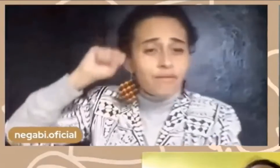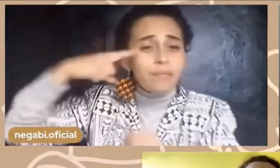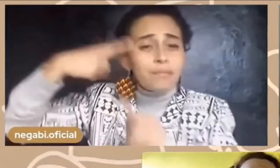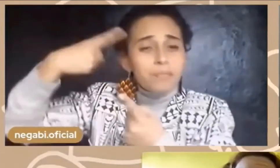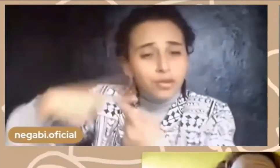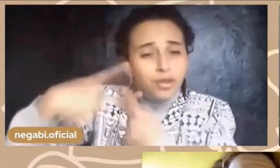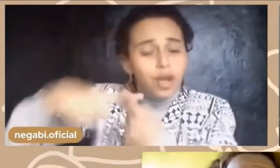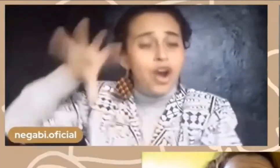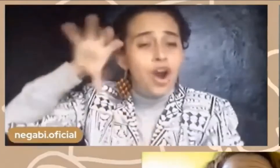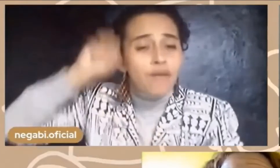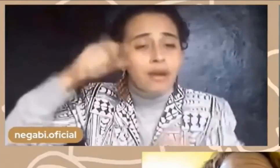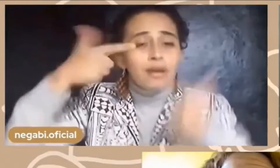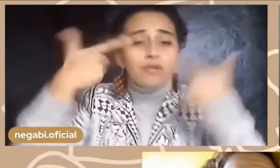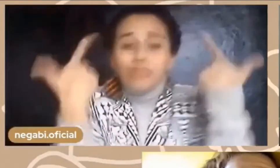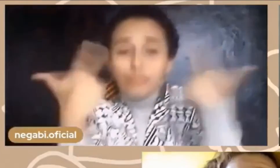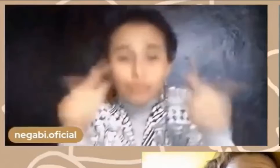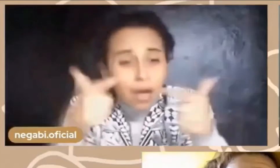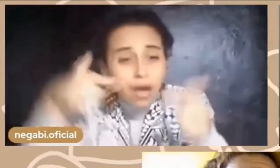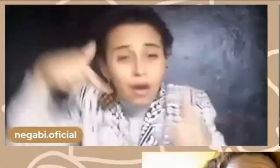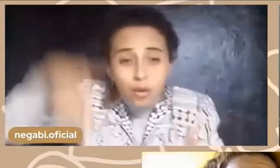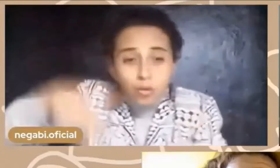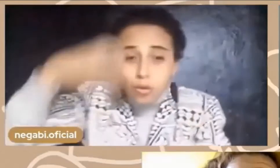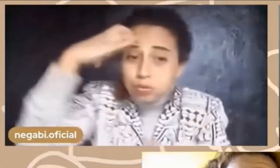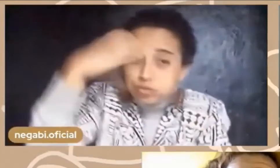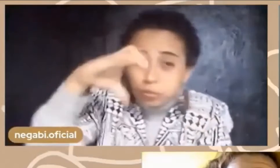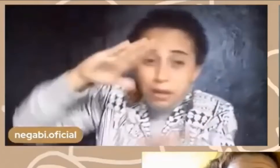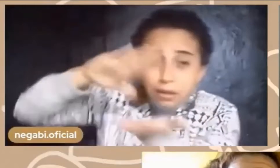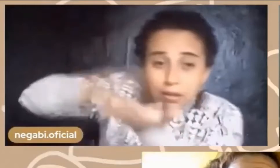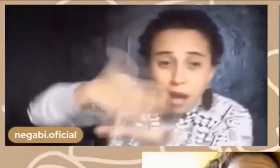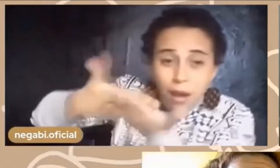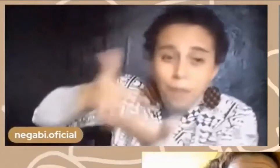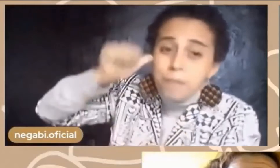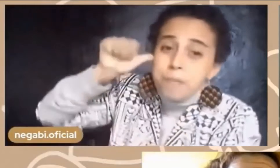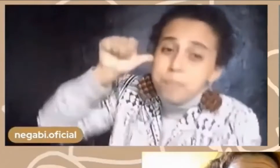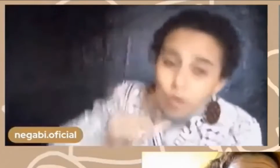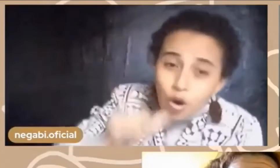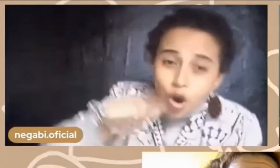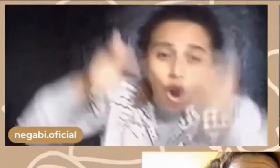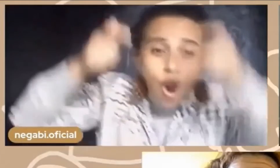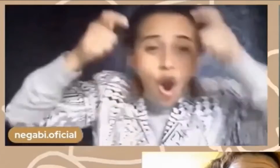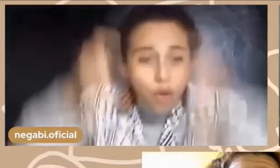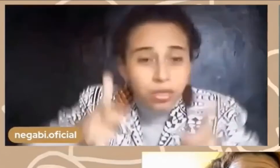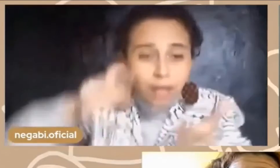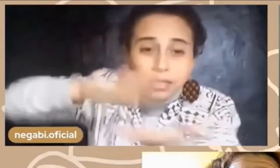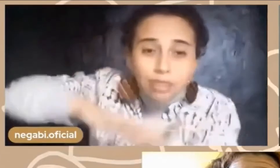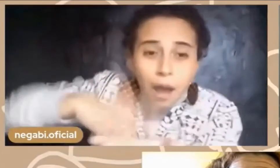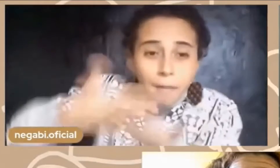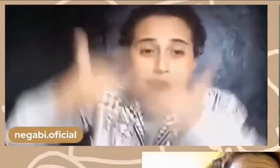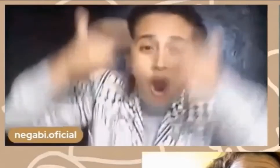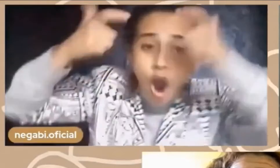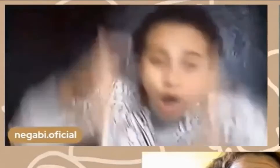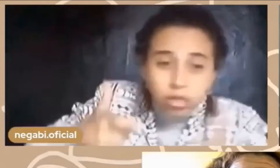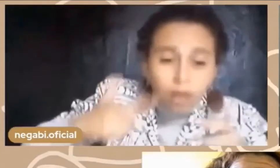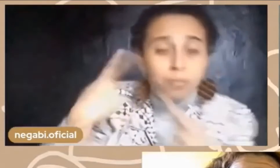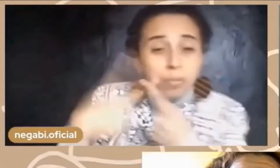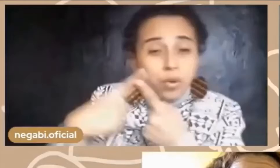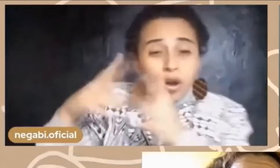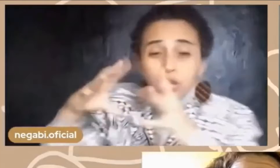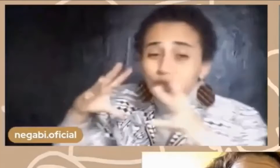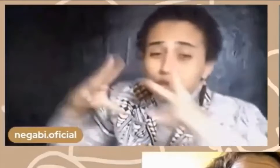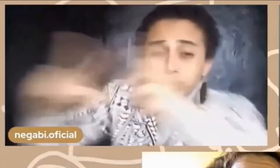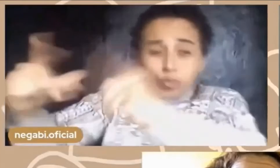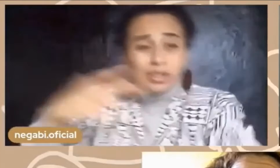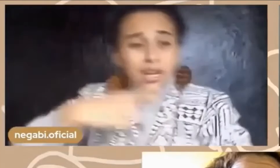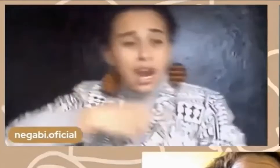a nós temos questão, o que que procurar. acontecia para aquelas pessoas, né? Porque as ouvintes, as mulheres ouvintes, não sabiam o que se dava. Eu